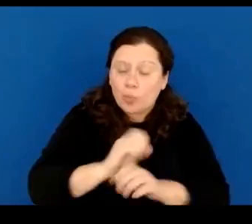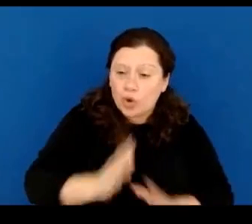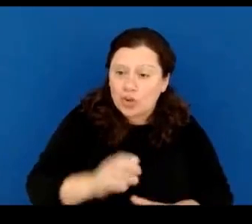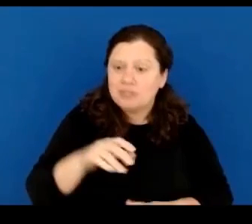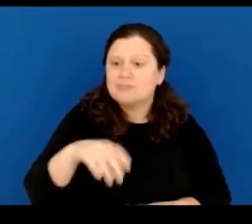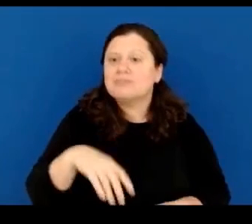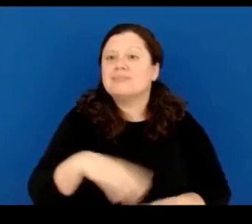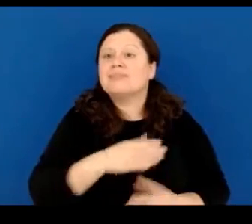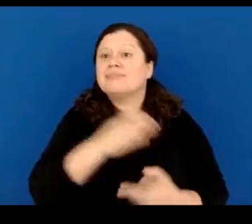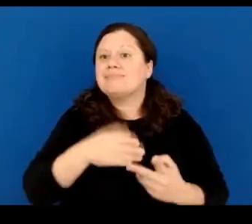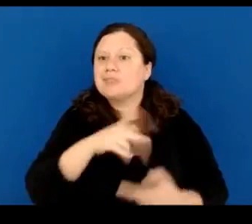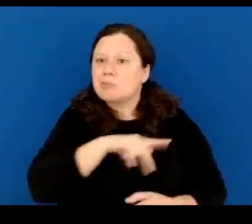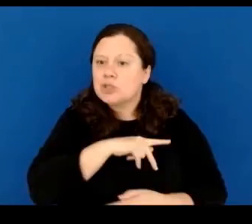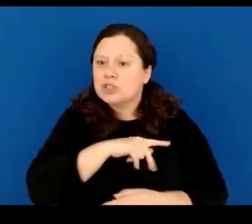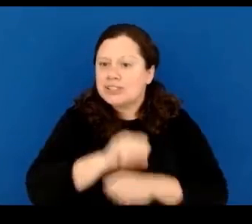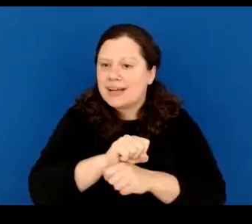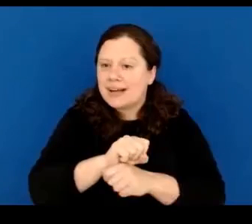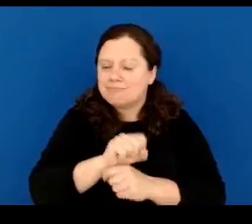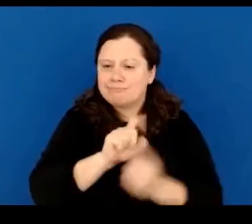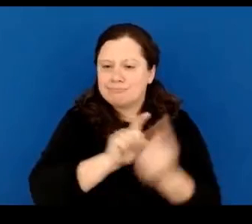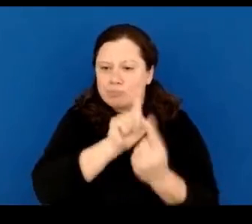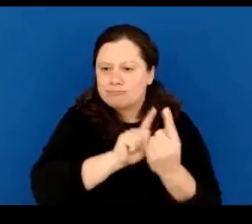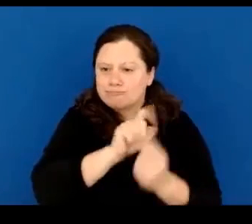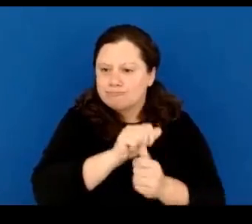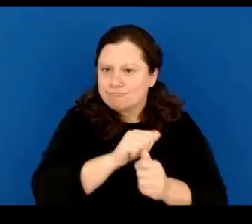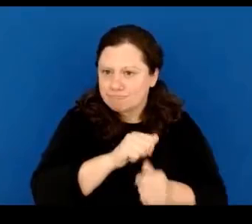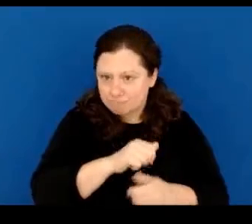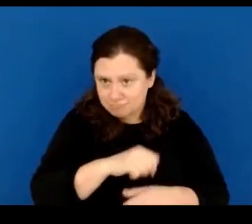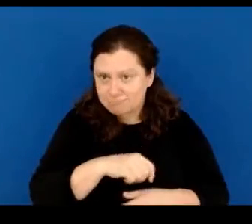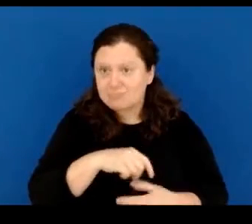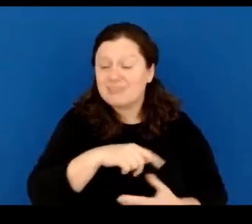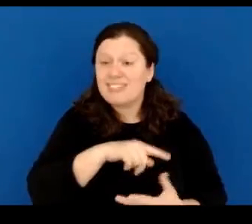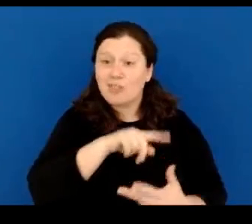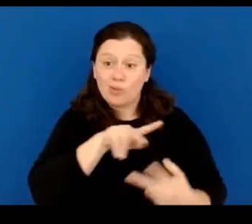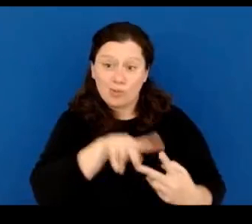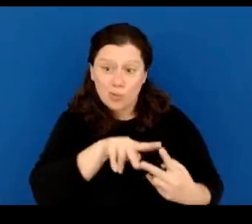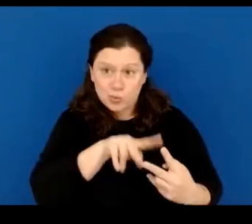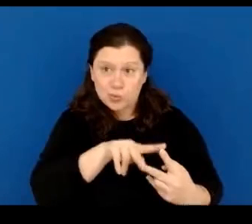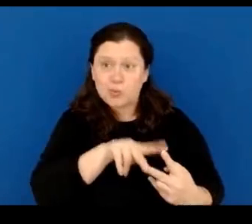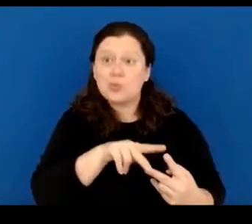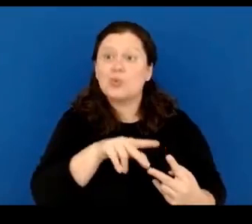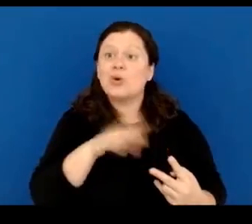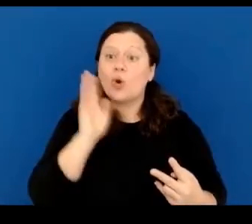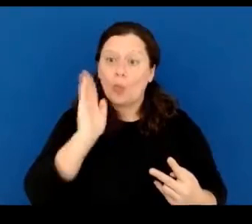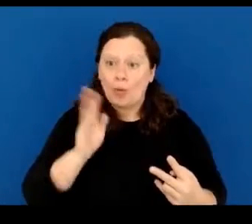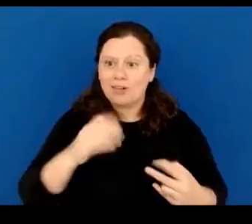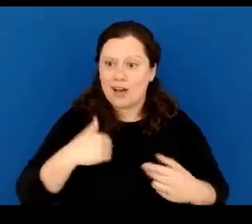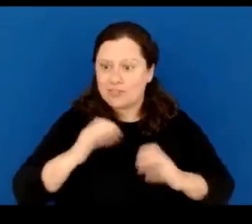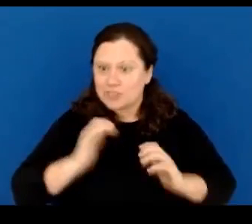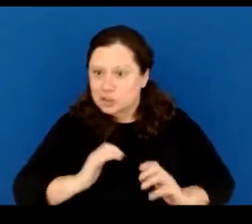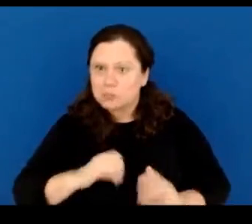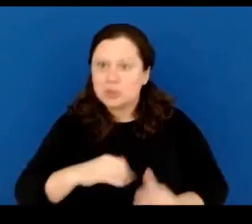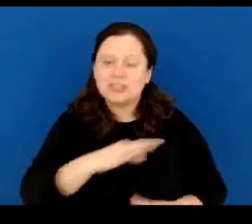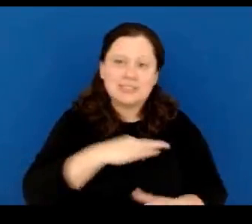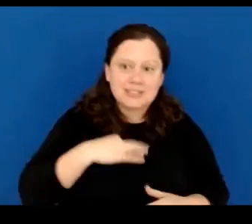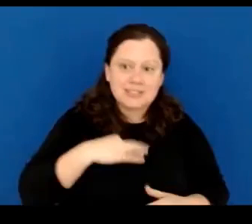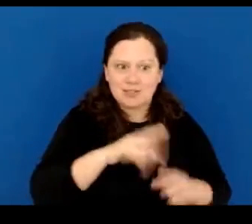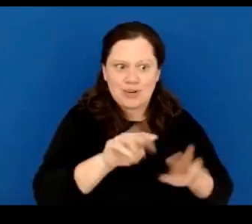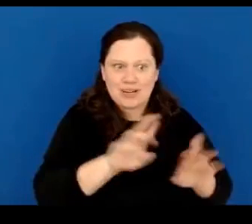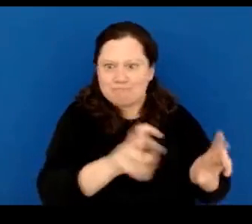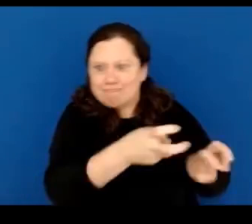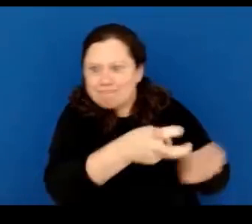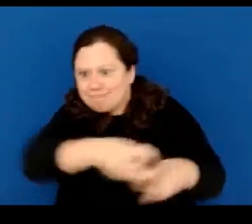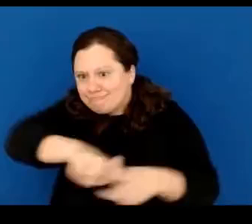紙質嘅憑證，會開始使用其中一種嘅電子方式去記錄佢哋嘅時間。紙質嘅憑證